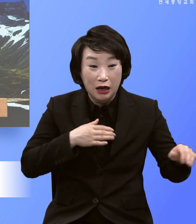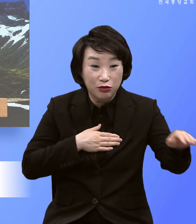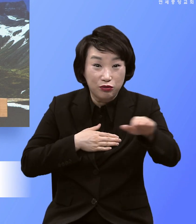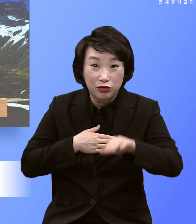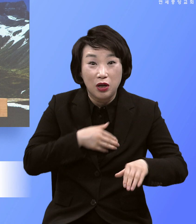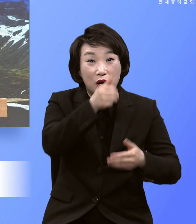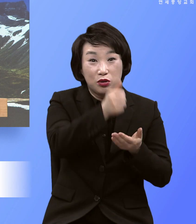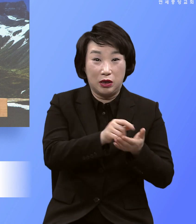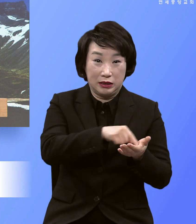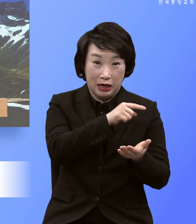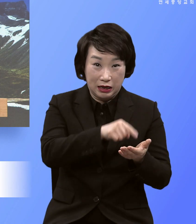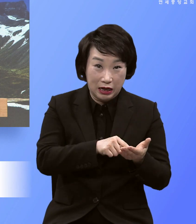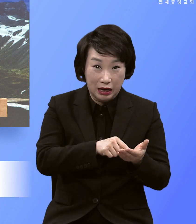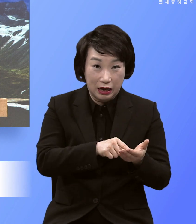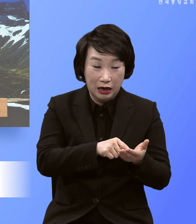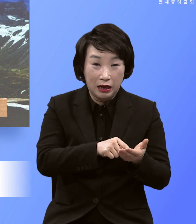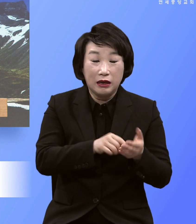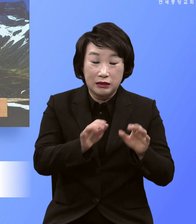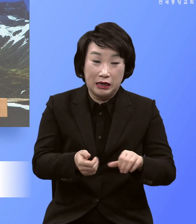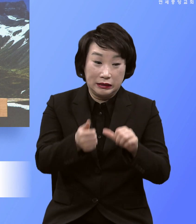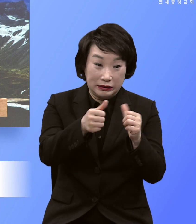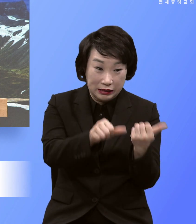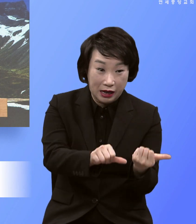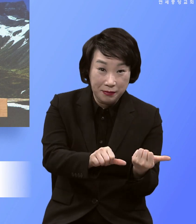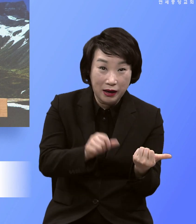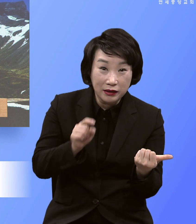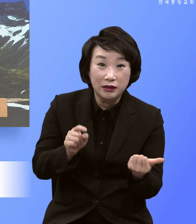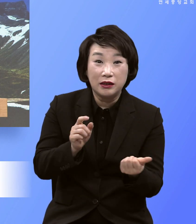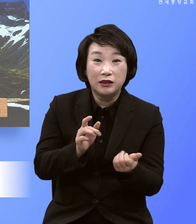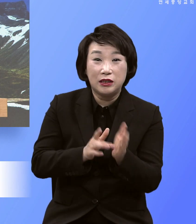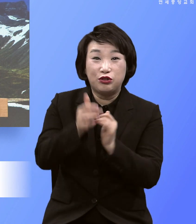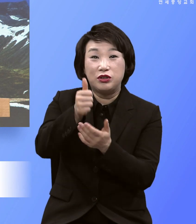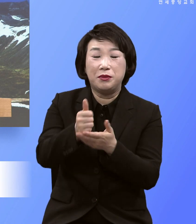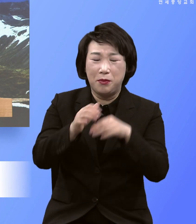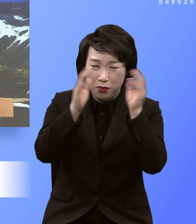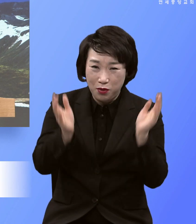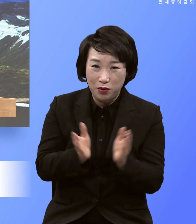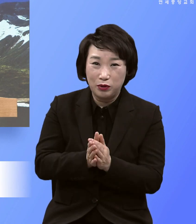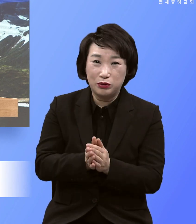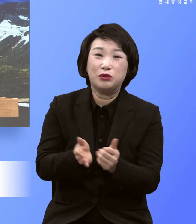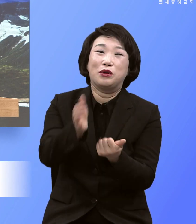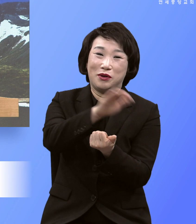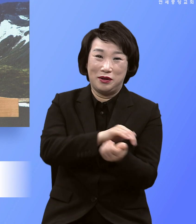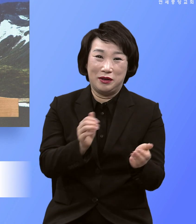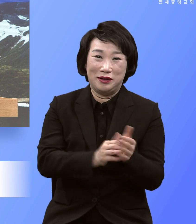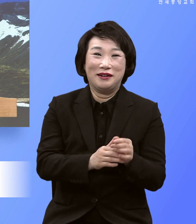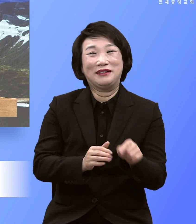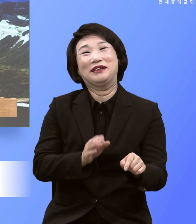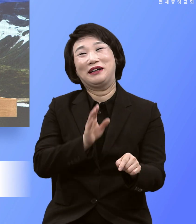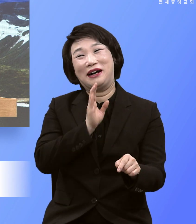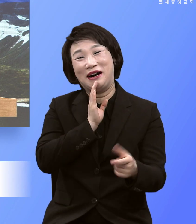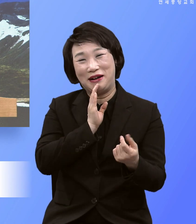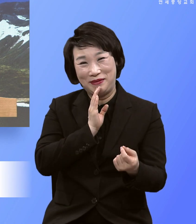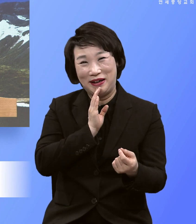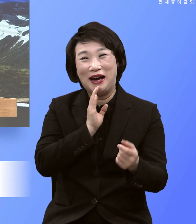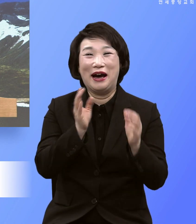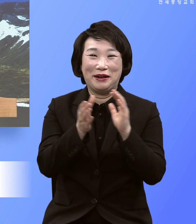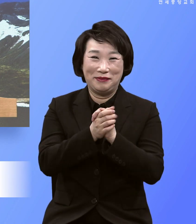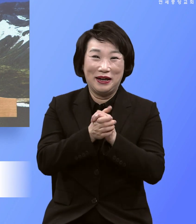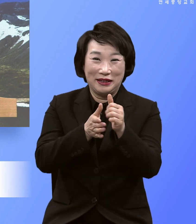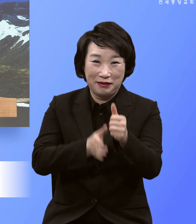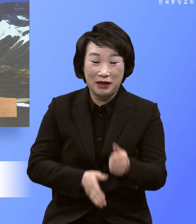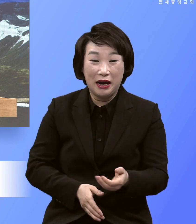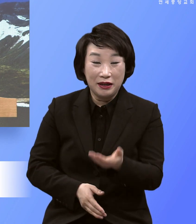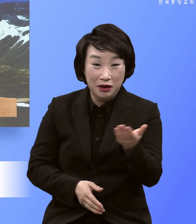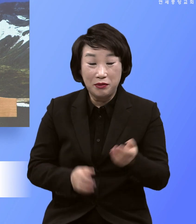인류의 죄값인 사망을 매장해버린 것이오. 아멘합시다.